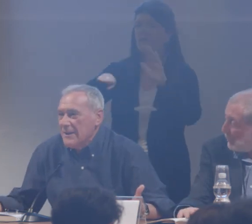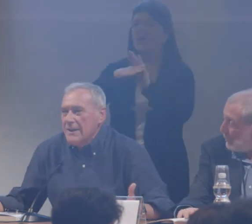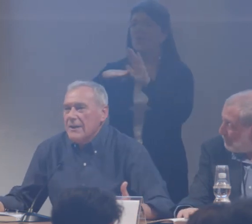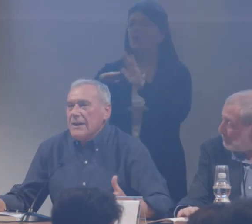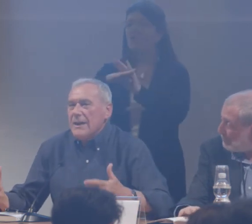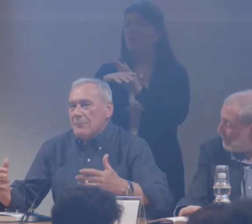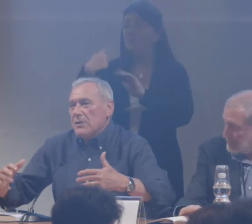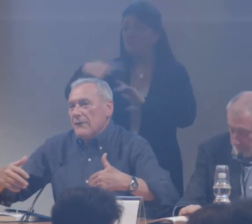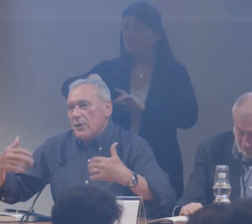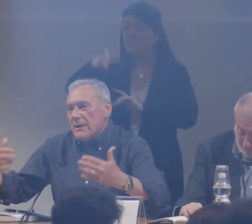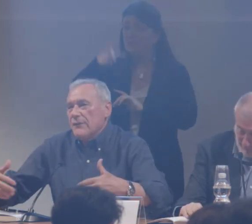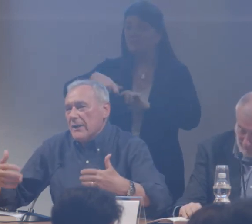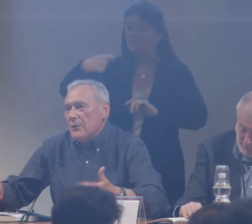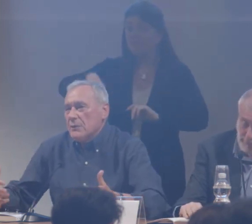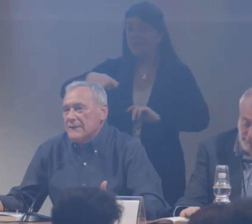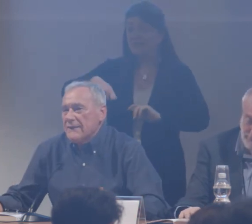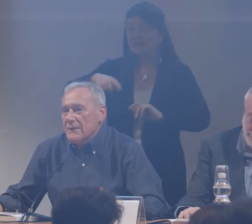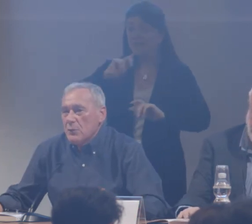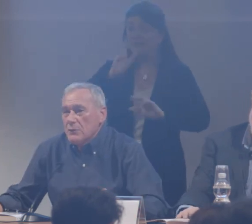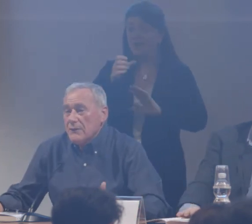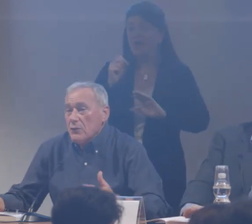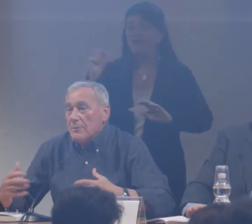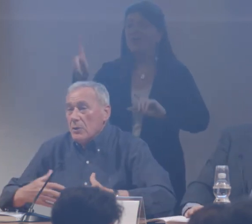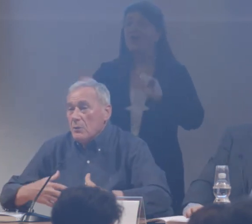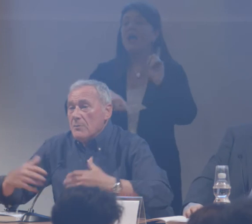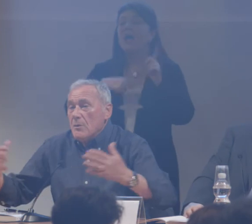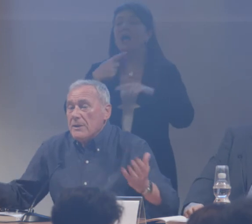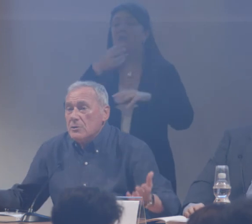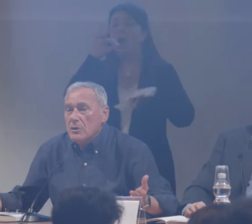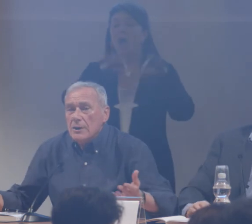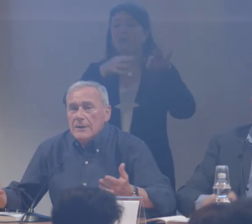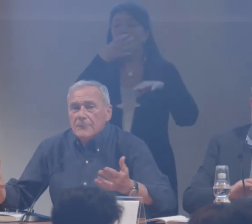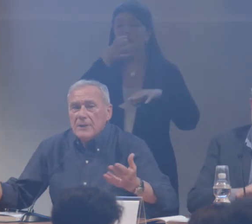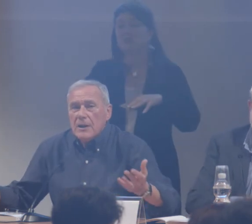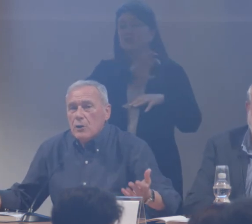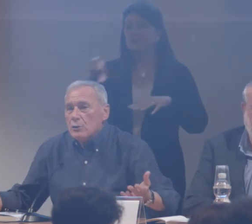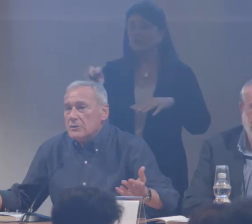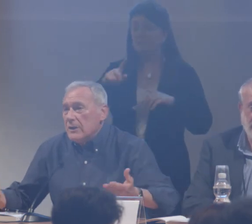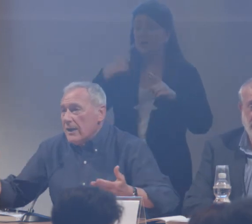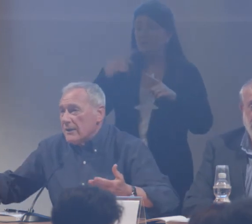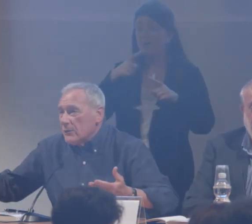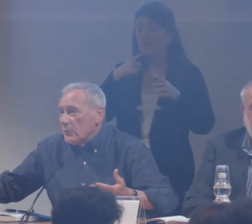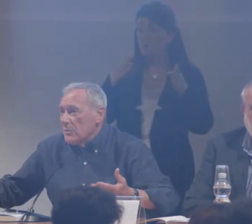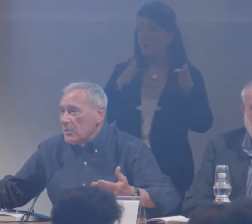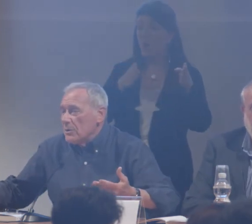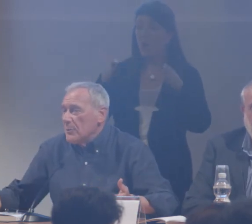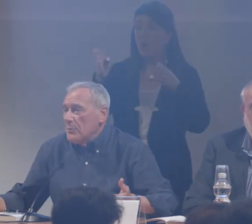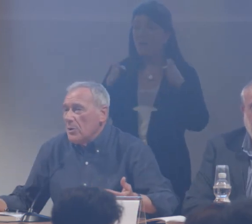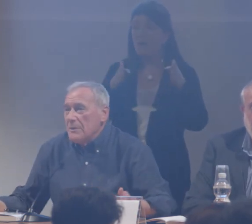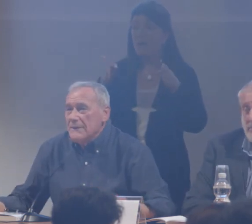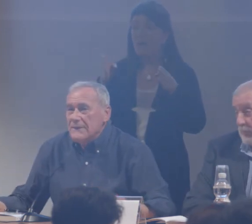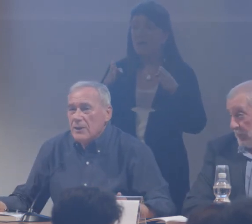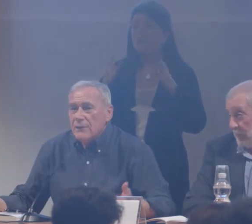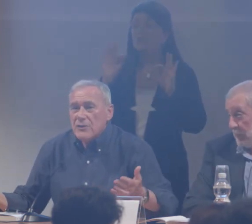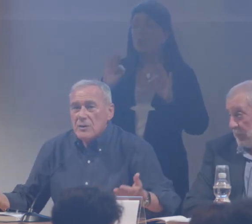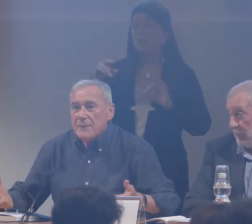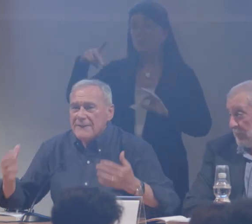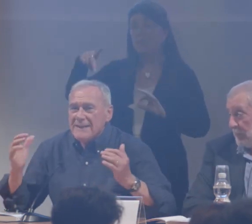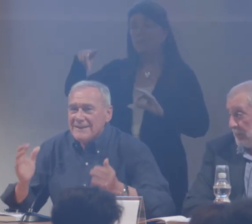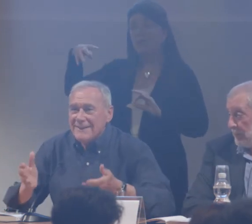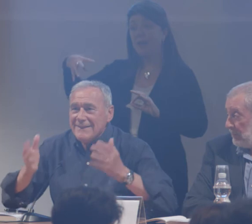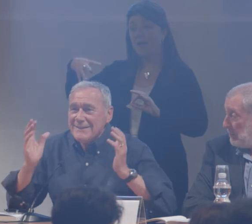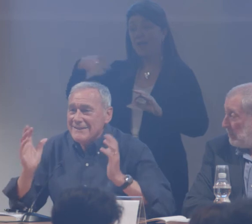presidente. E poi gli avvocati faranno un'istanza di ricusazione, però in quel momento la Corte, anche su invito del pubblico ministero, che